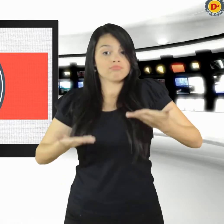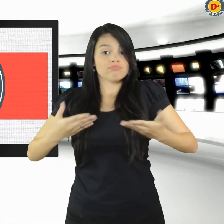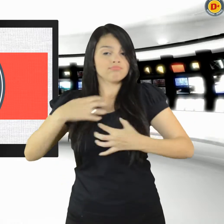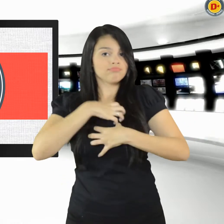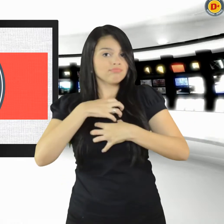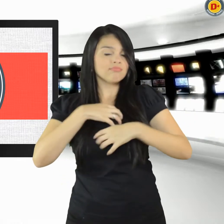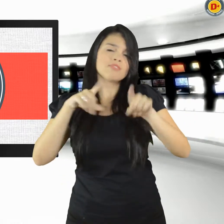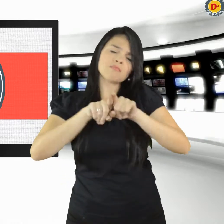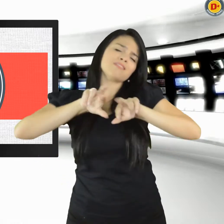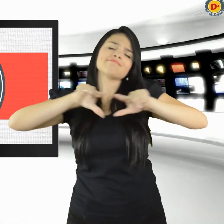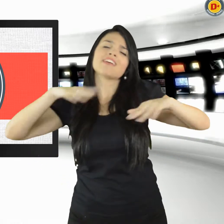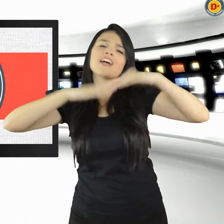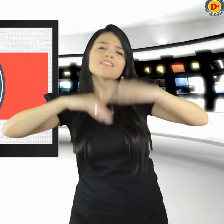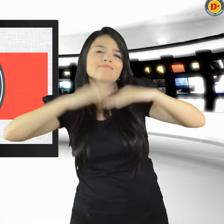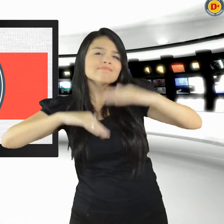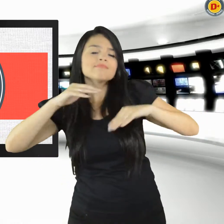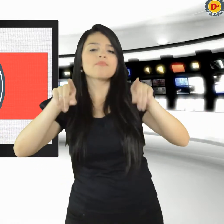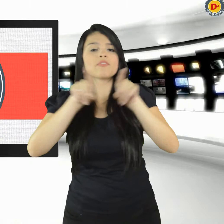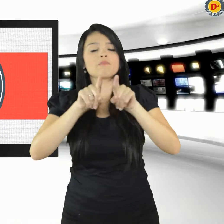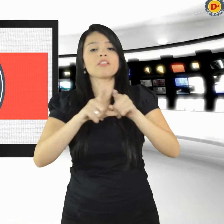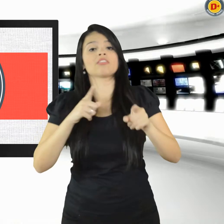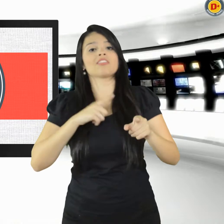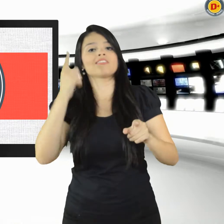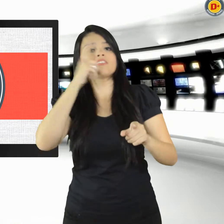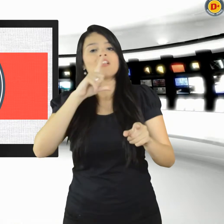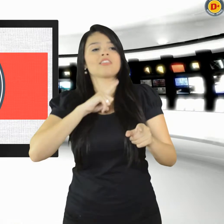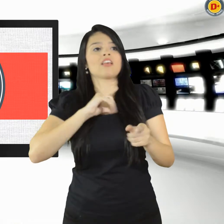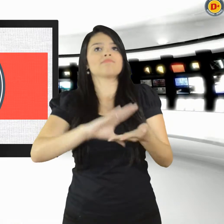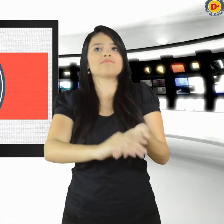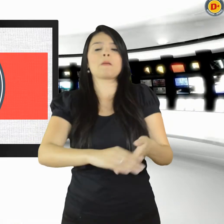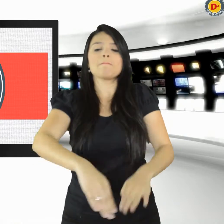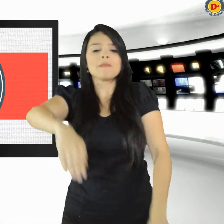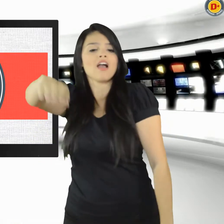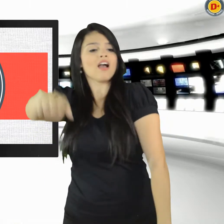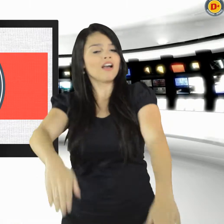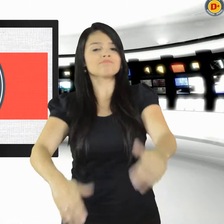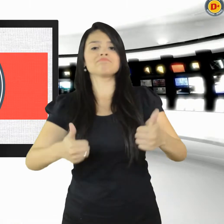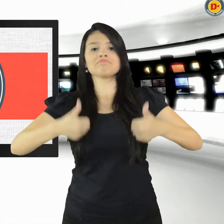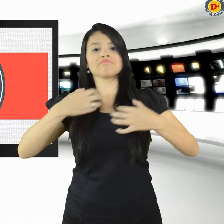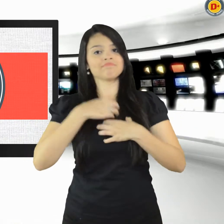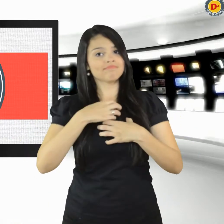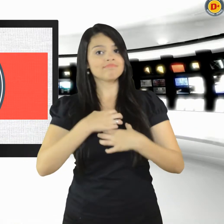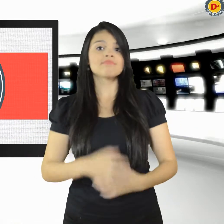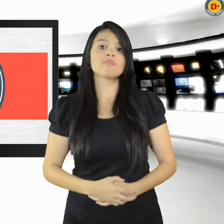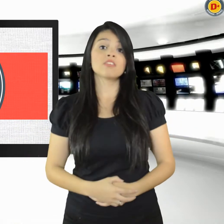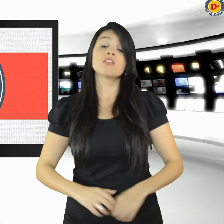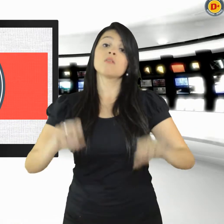funcionais manter ou ganhar amplitude de movimento pode ser uma atividade física